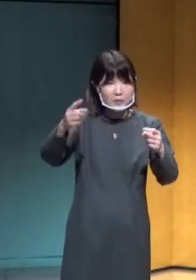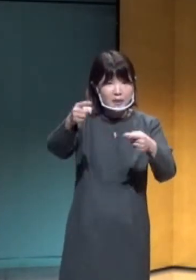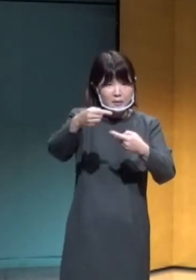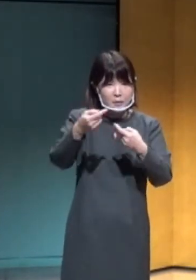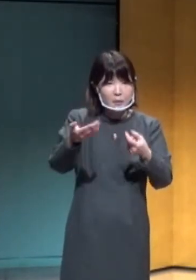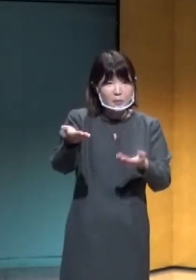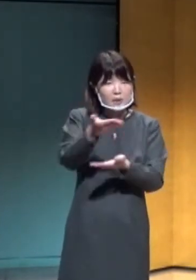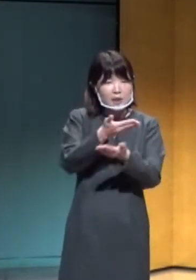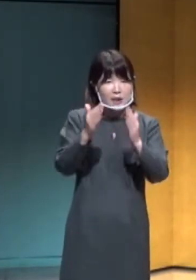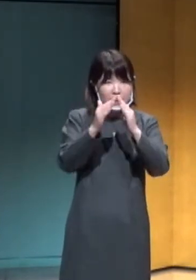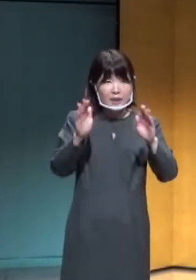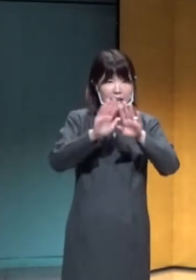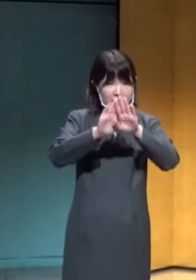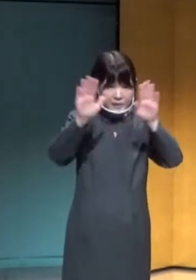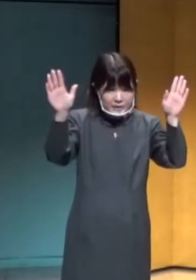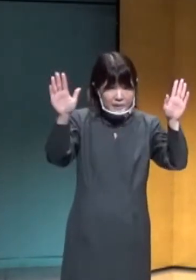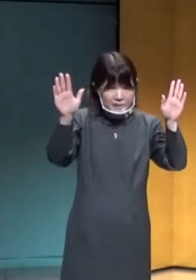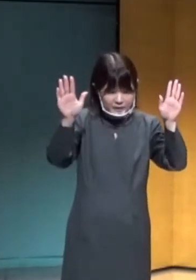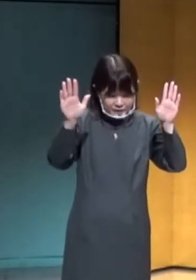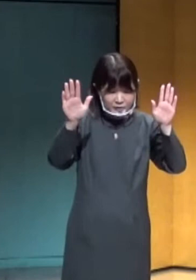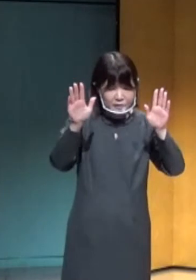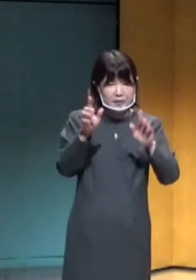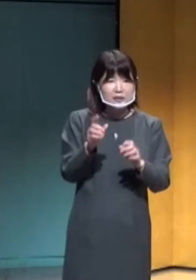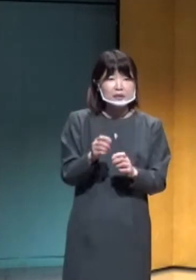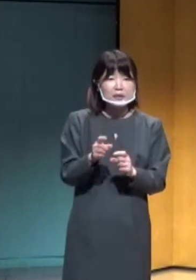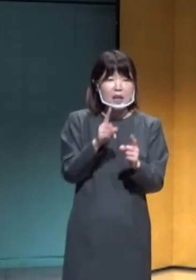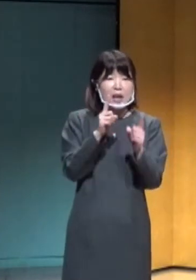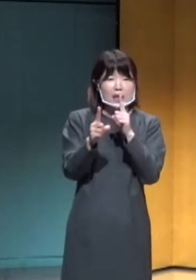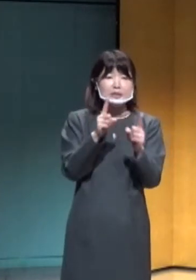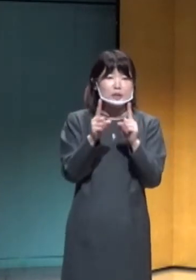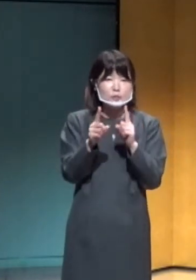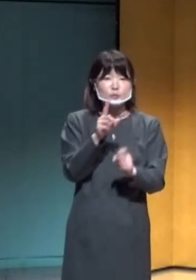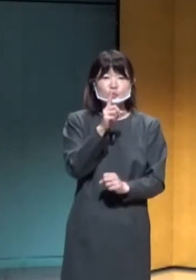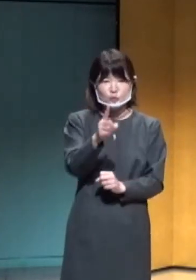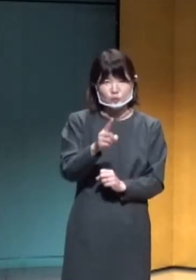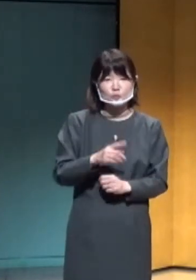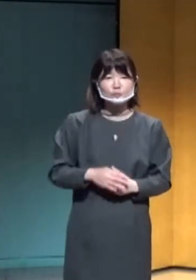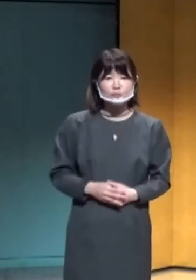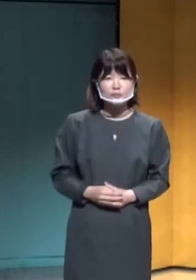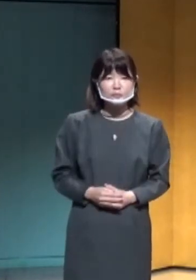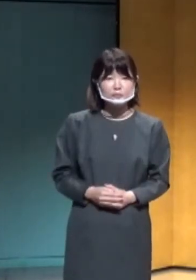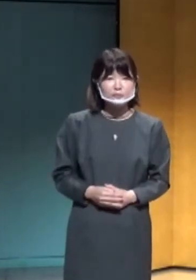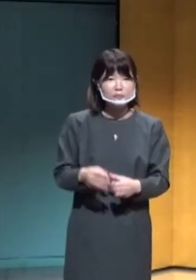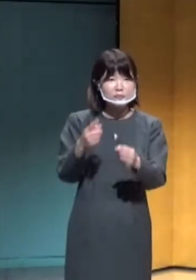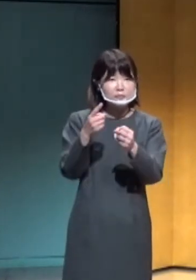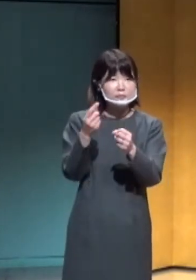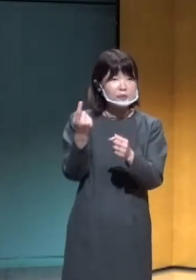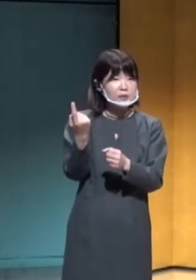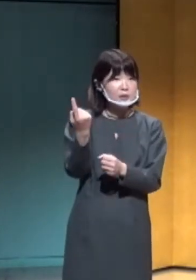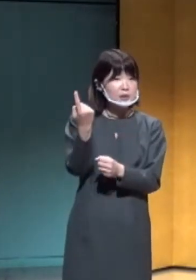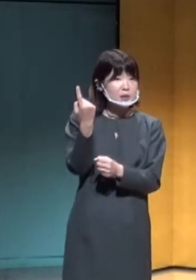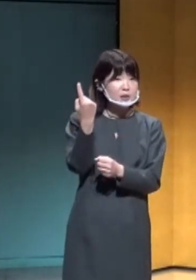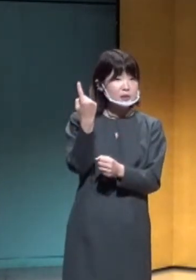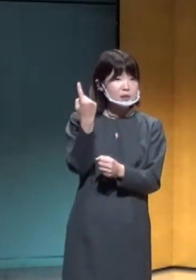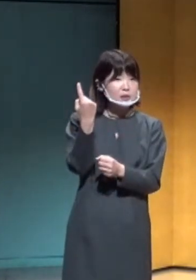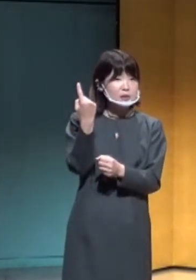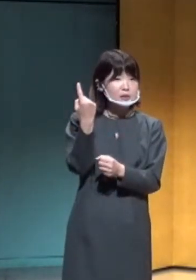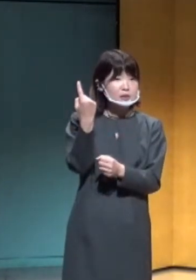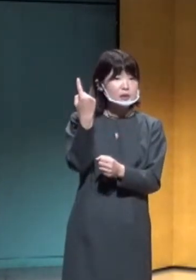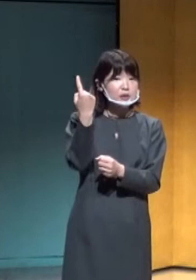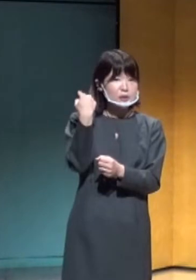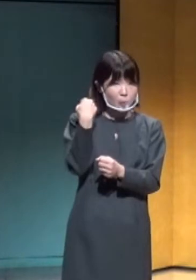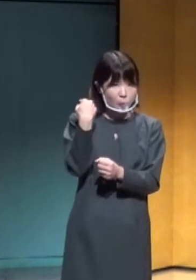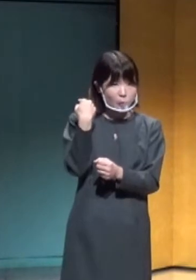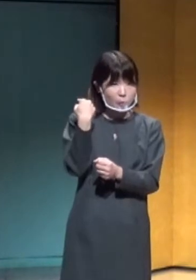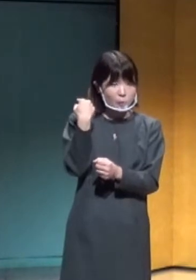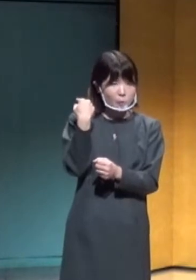り、実行委員会を代表して一言ご挨拶を申し上げます。昨日は商館